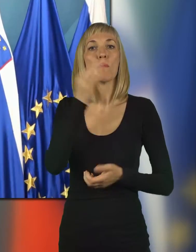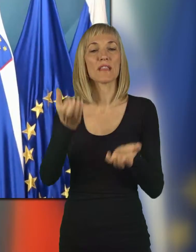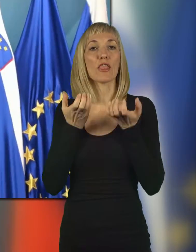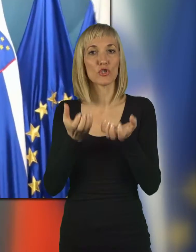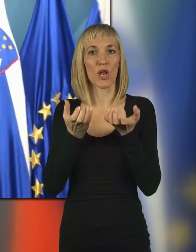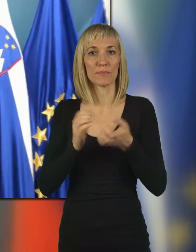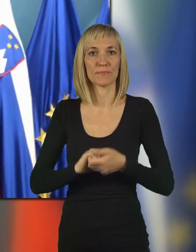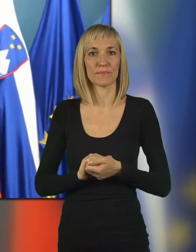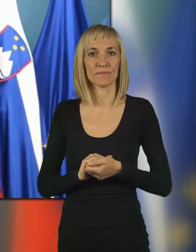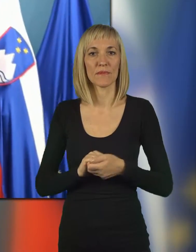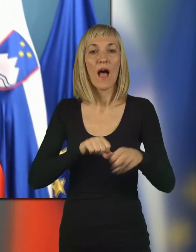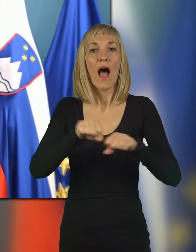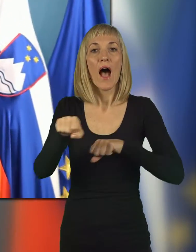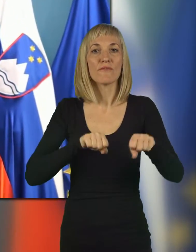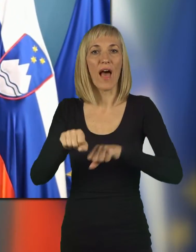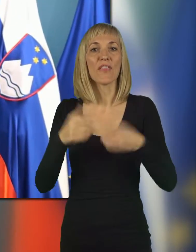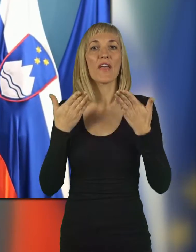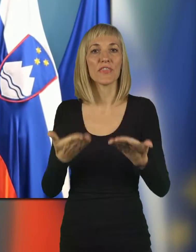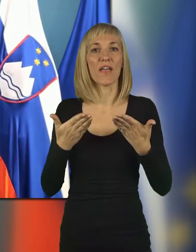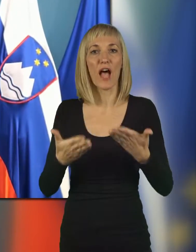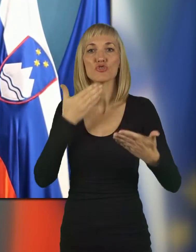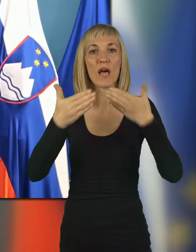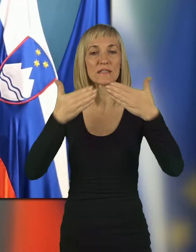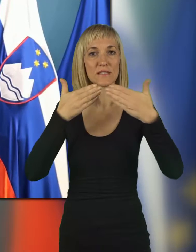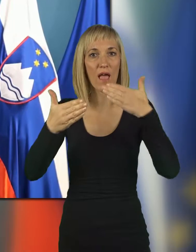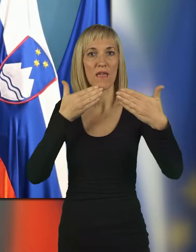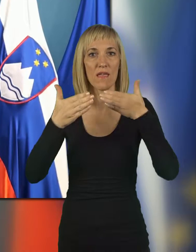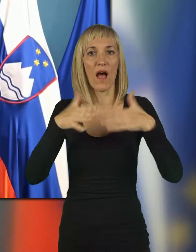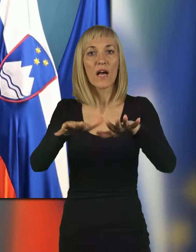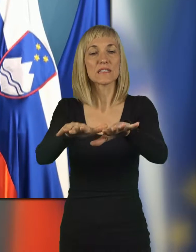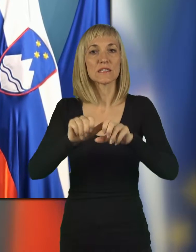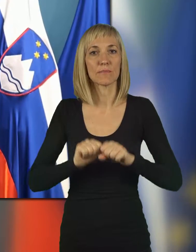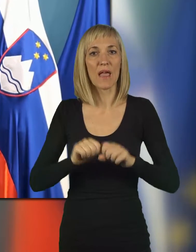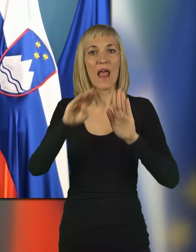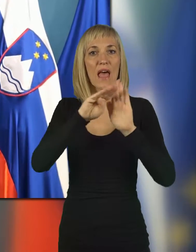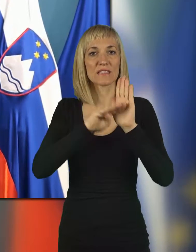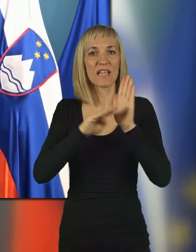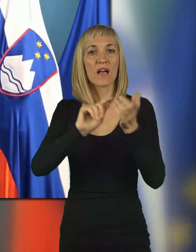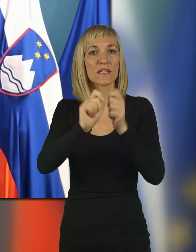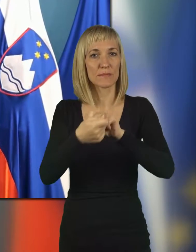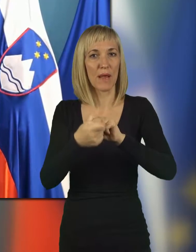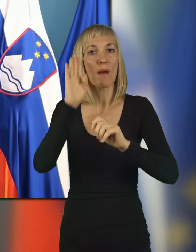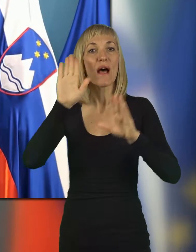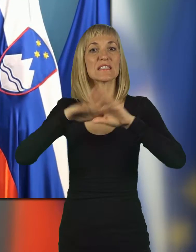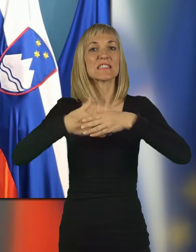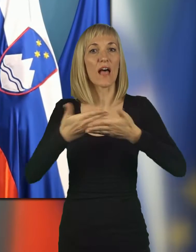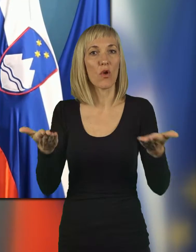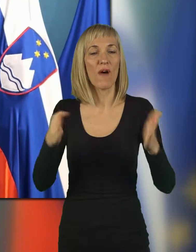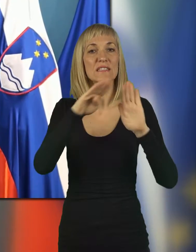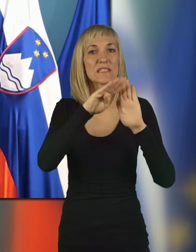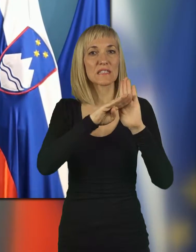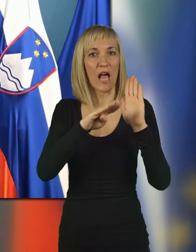Dober dan želim. Vlada je na današnji seji sprejela zakon o spremembah